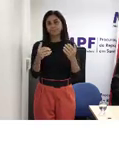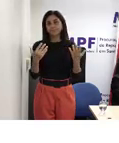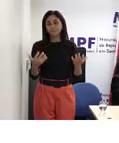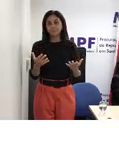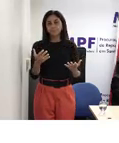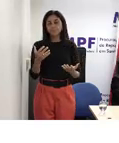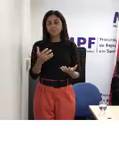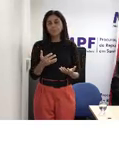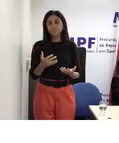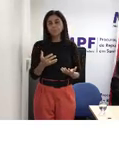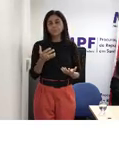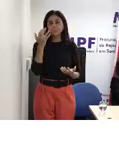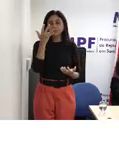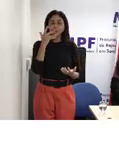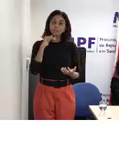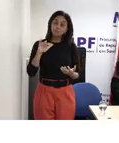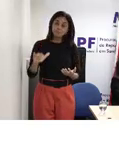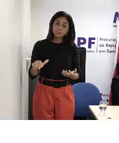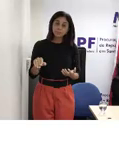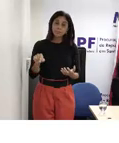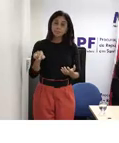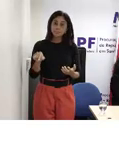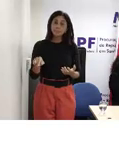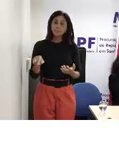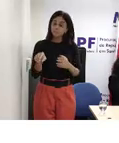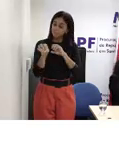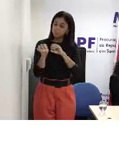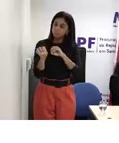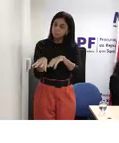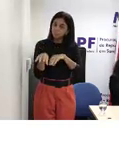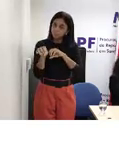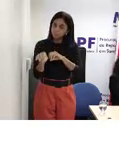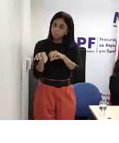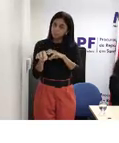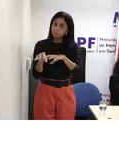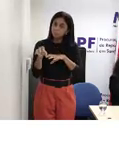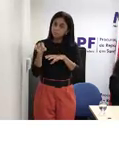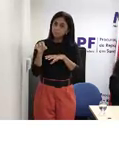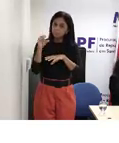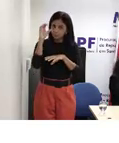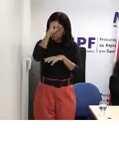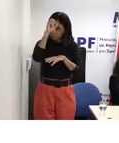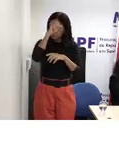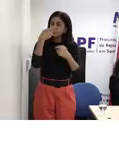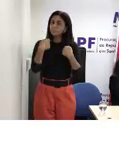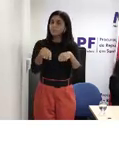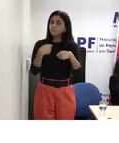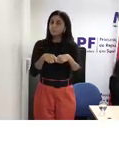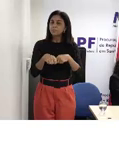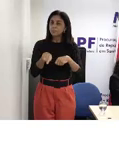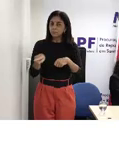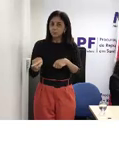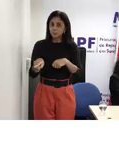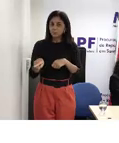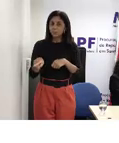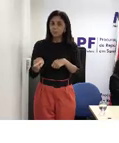Ela tem que conhecer tem que ser ela tem que ser orientada a criança como o psicólogo que o doutor teve aí